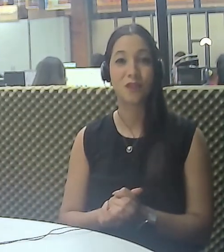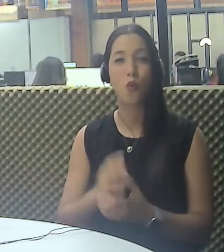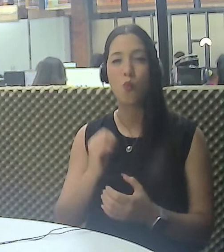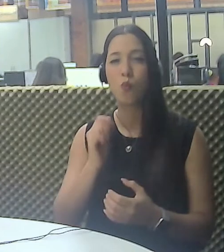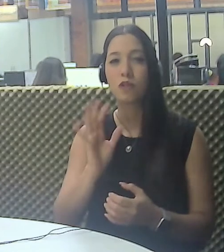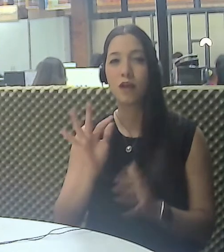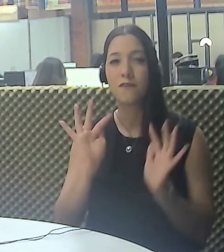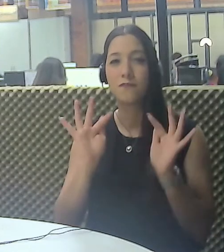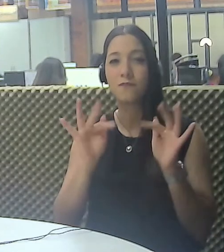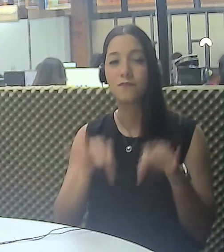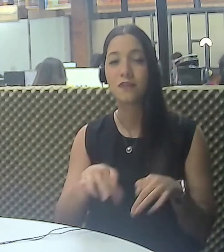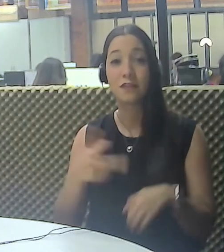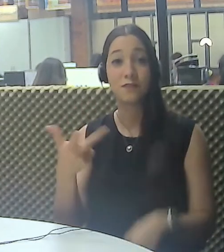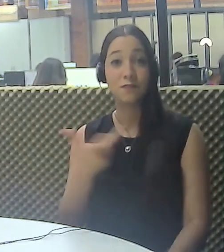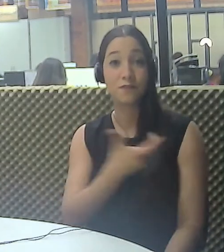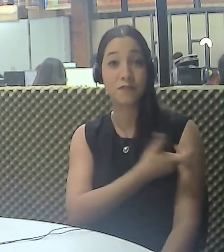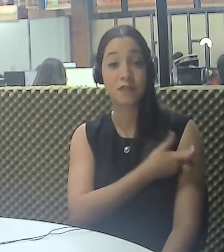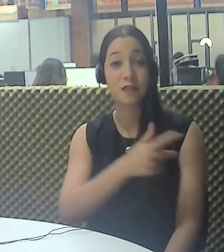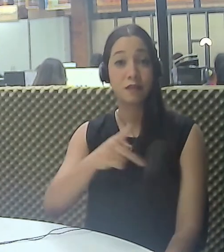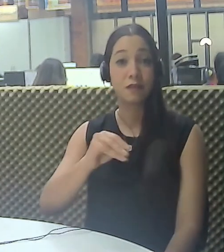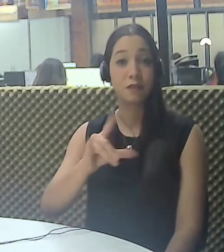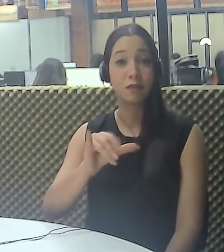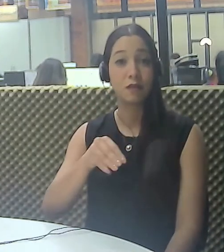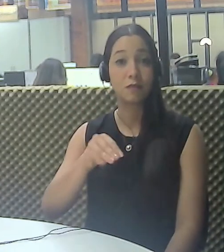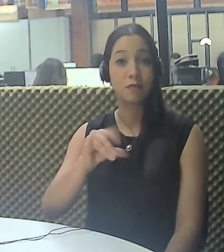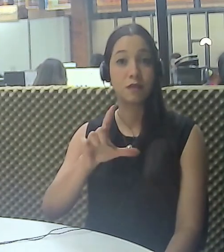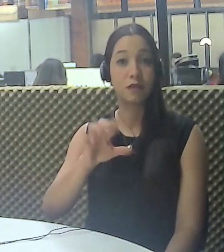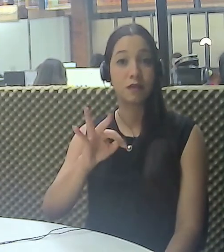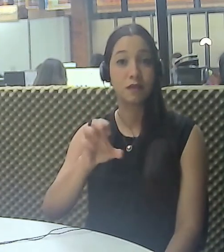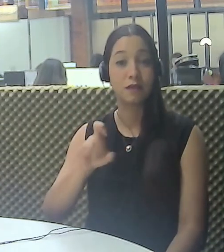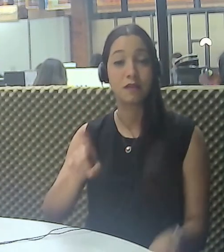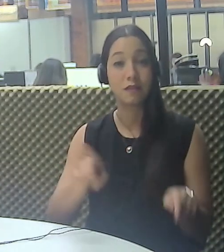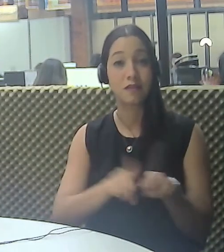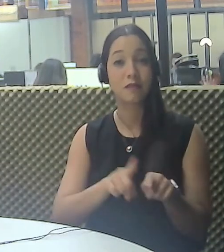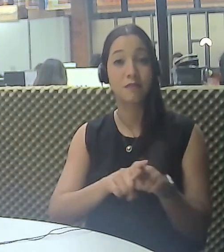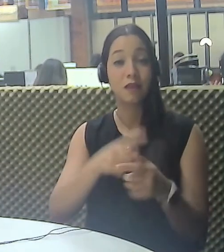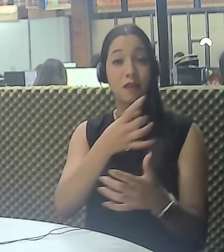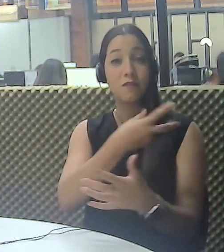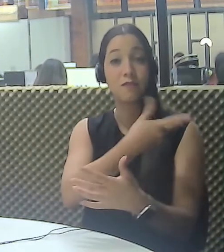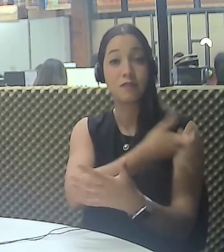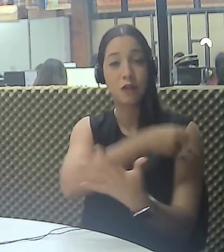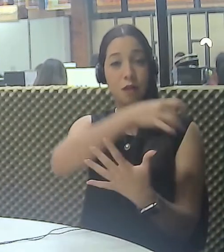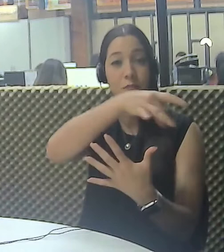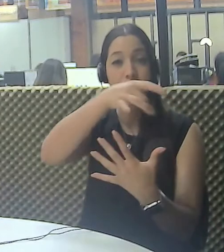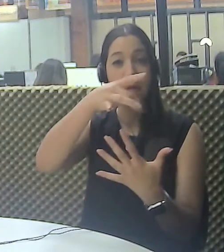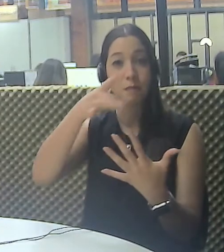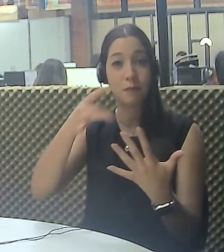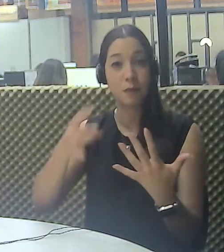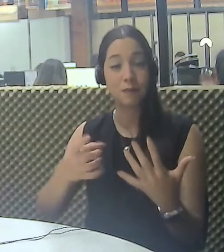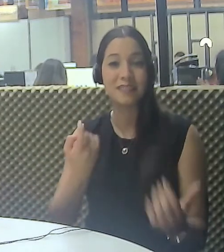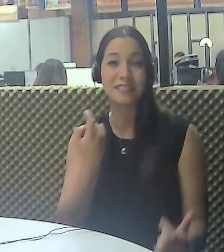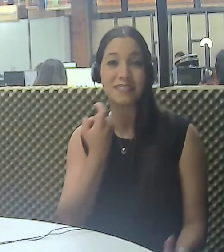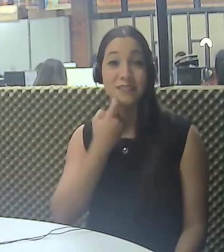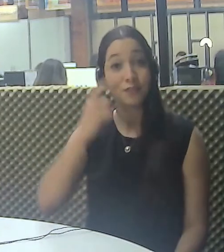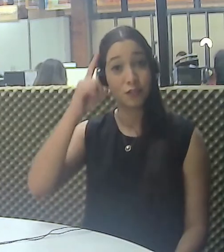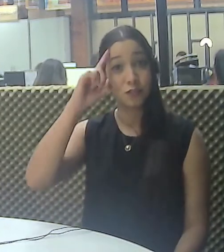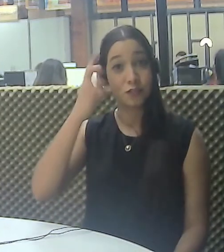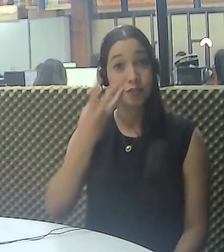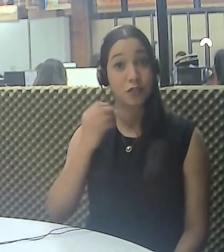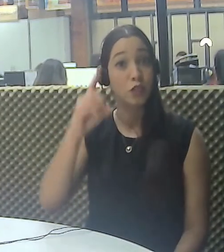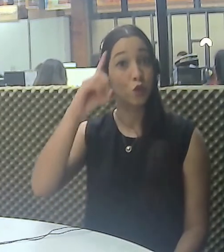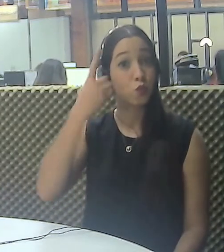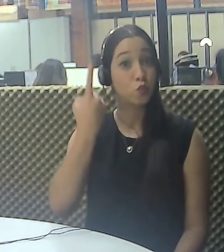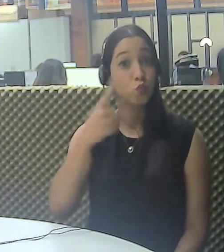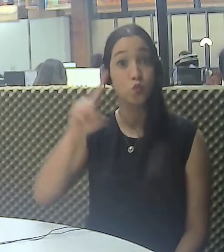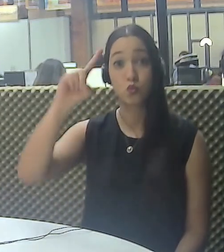da campanha de vacinação contra a poliomielite e da campanha de multivacinação. Sexta-feira, dia 30, é o